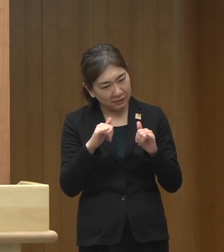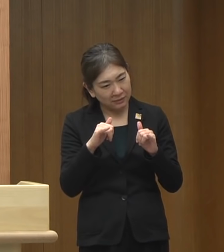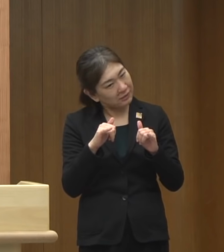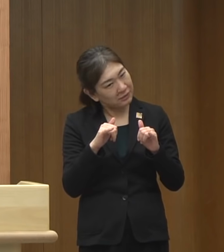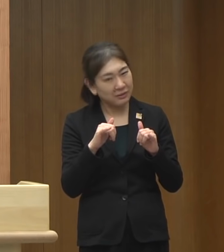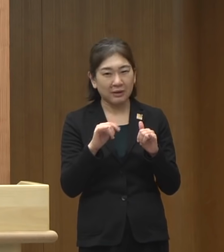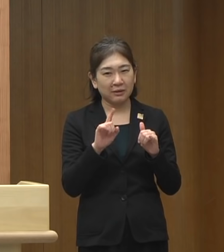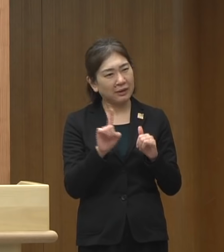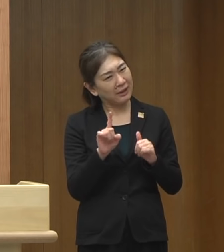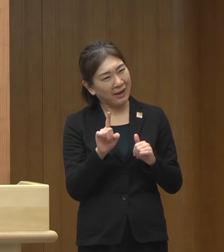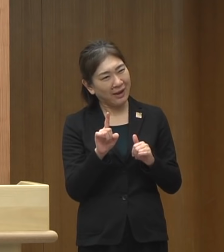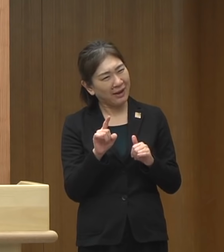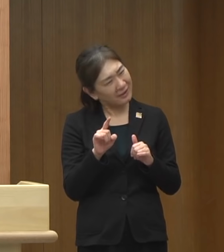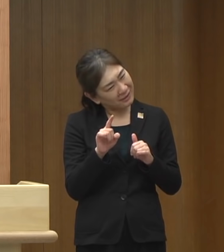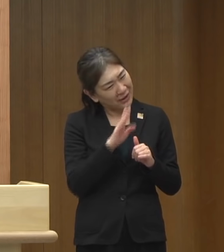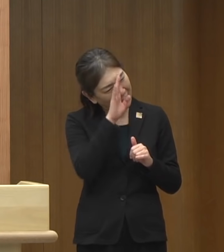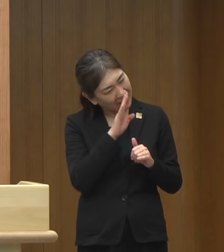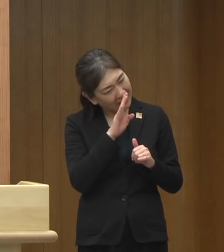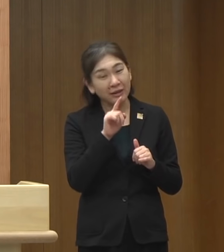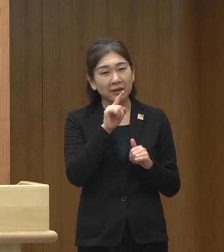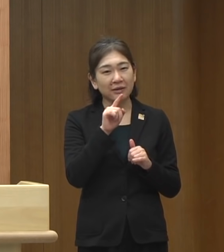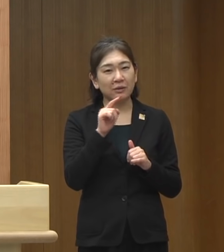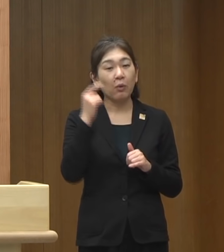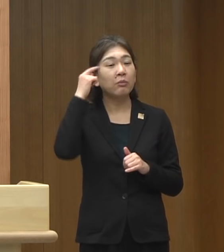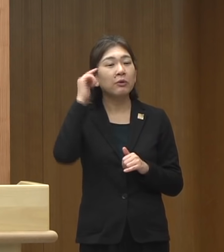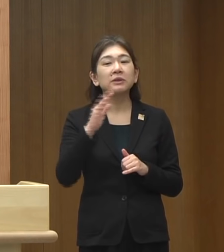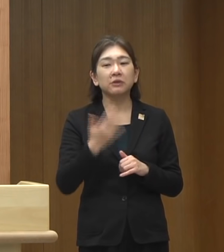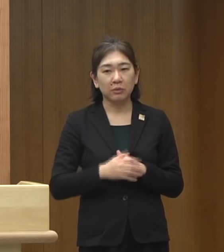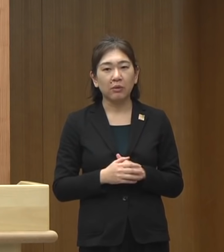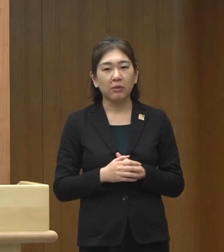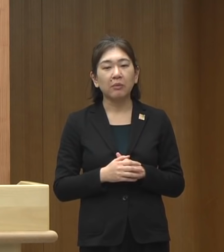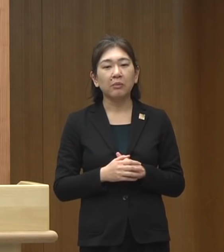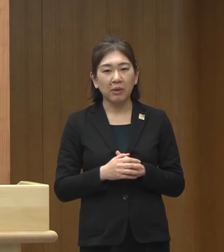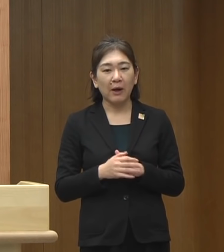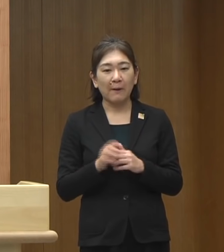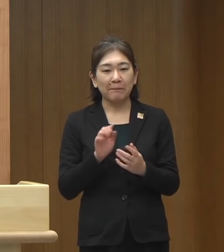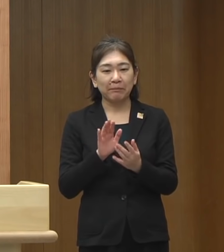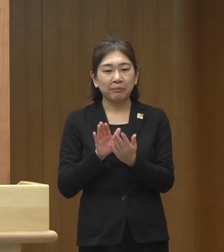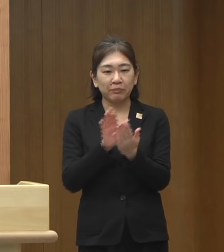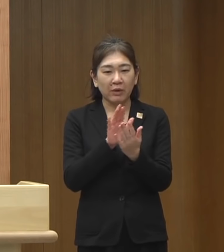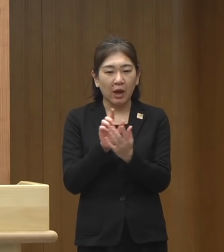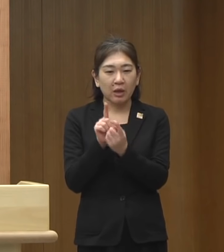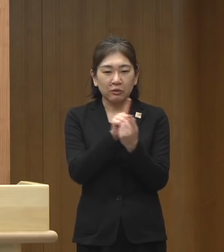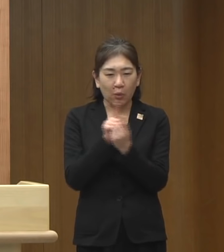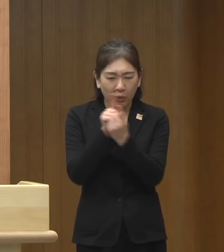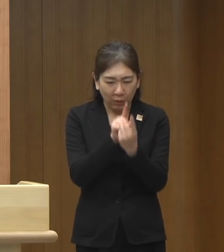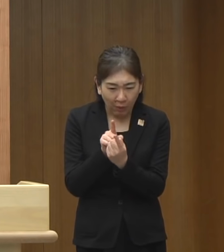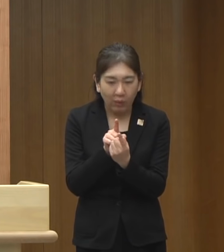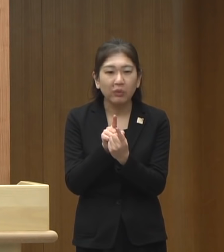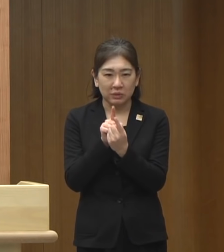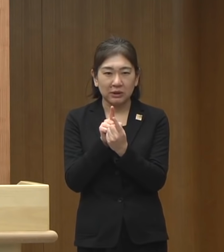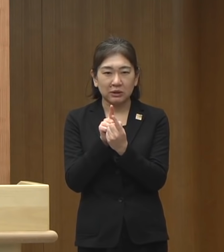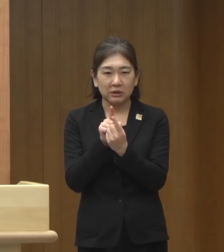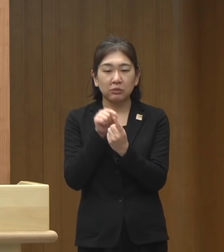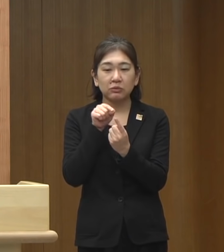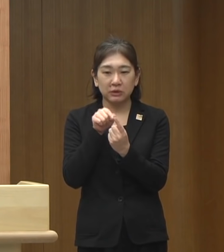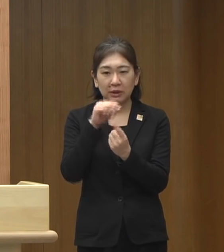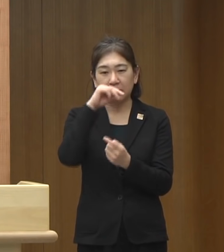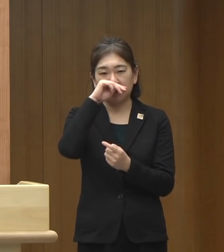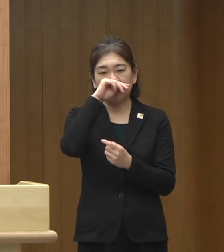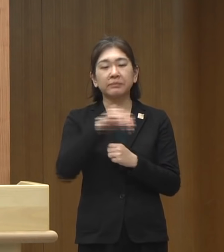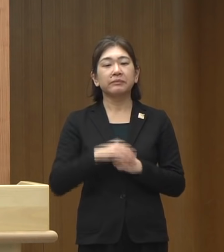わからないということだと思いますけども、濃厚接触者、陽性の方の濃厚接触者